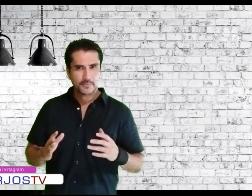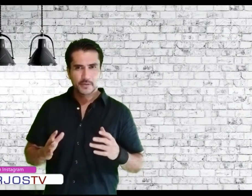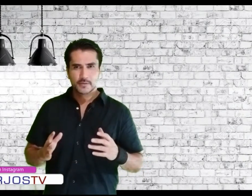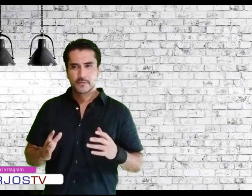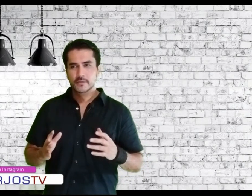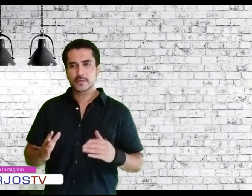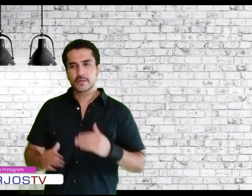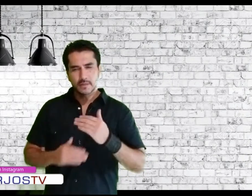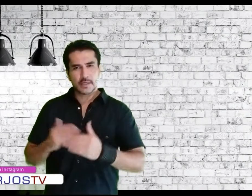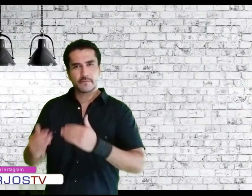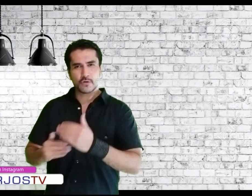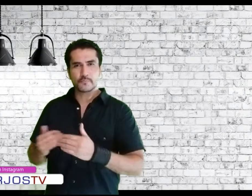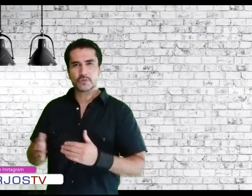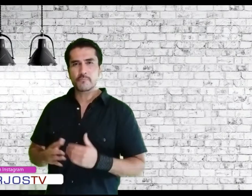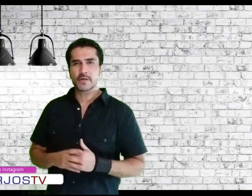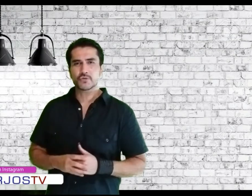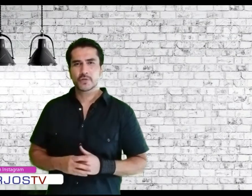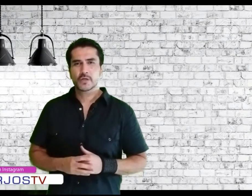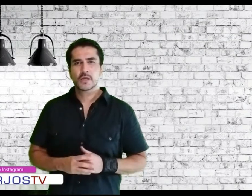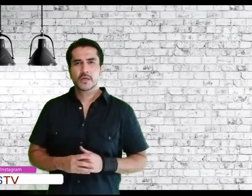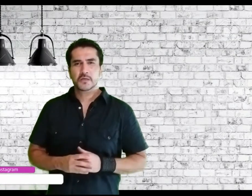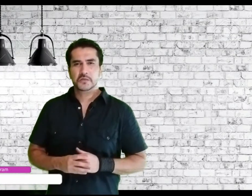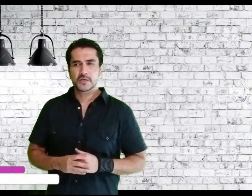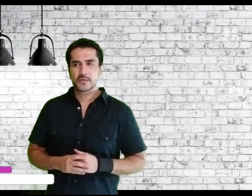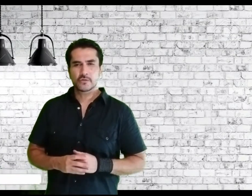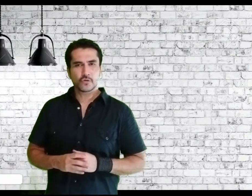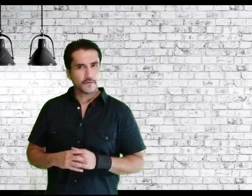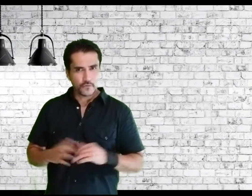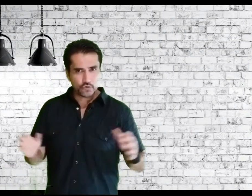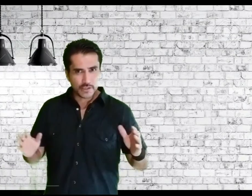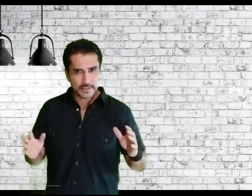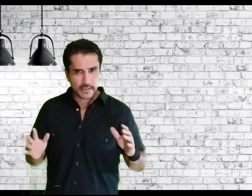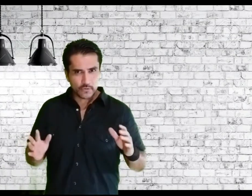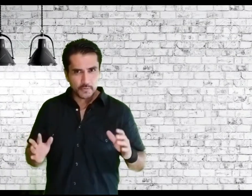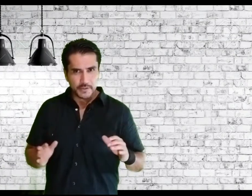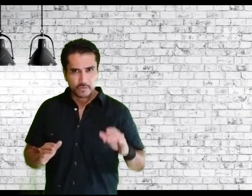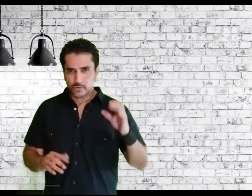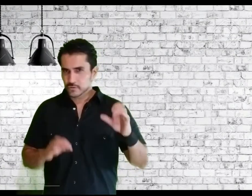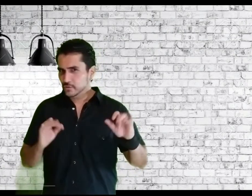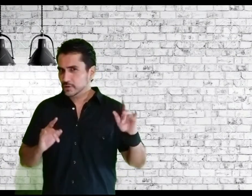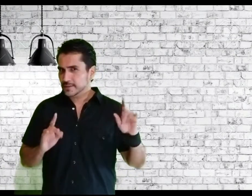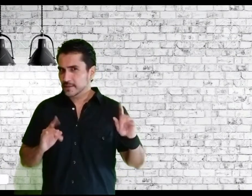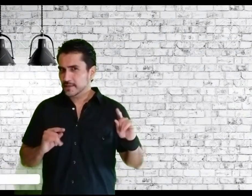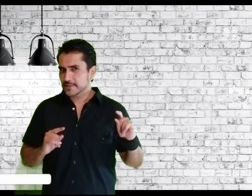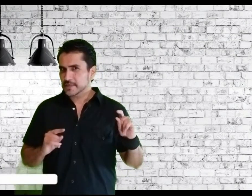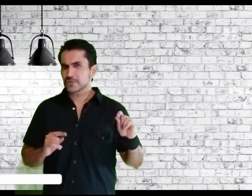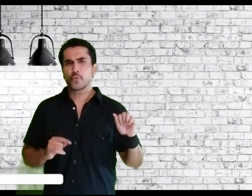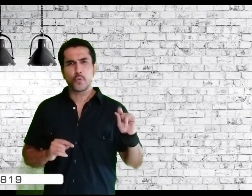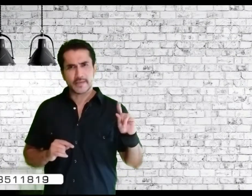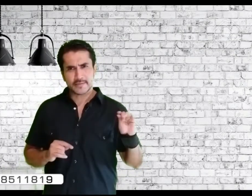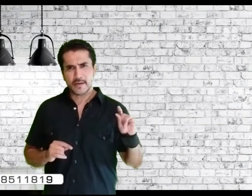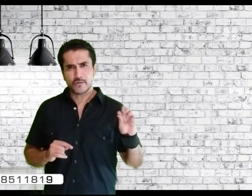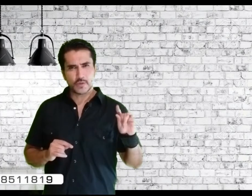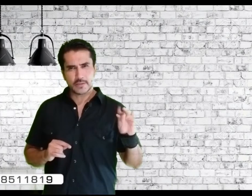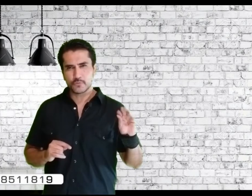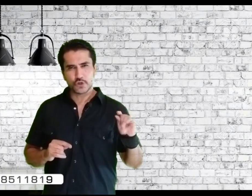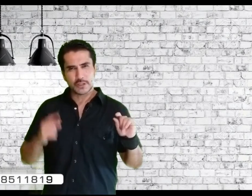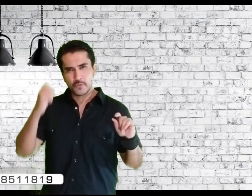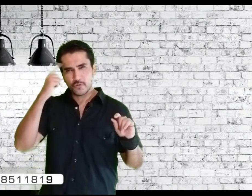aprendizaje que tienes que llevarlo paso a paso. Y no te frustres si en algún momento no te salen las señas, cuesta muchísimo